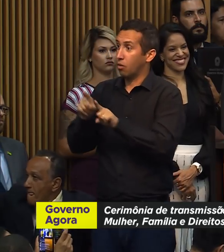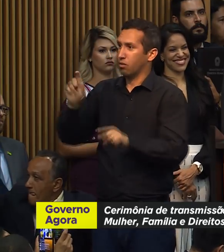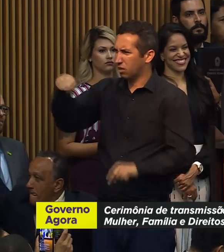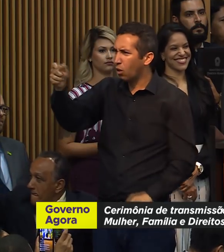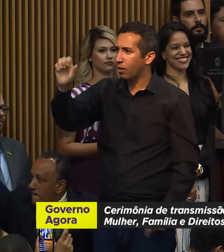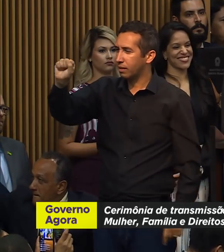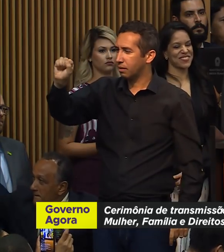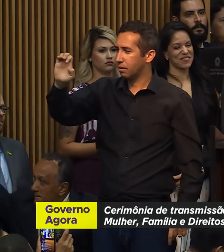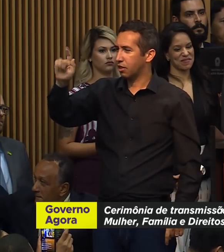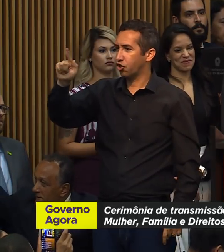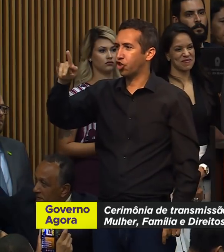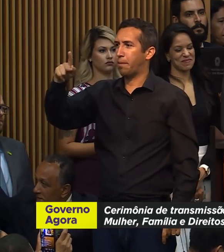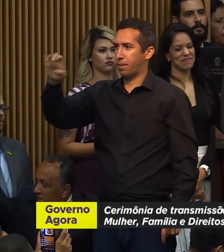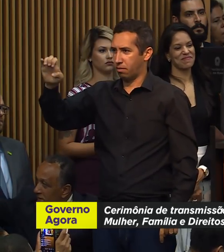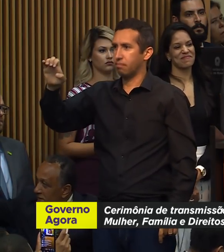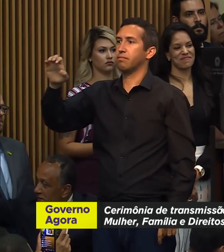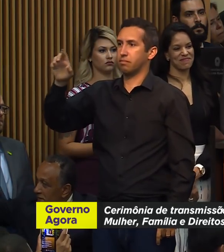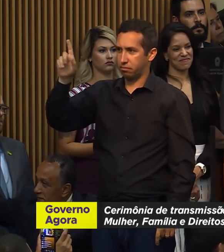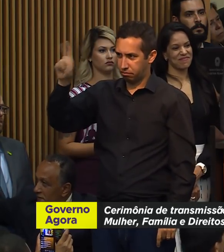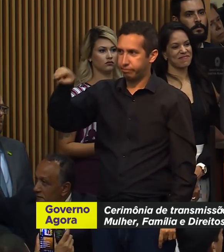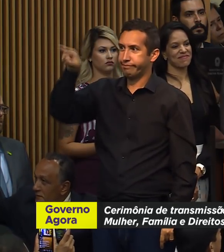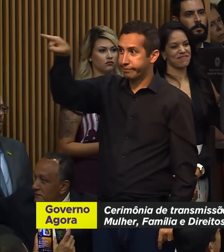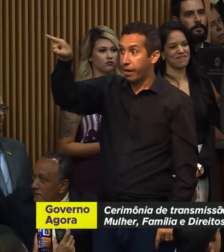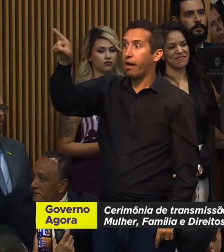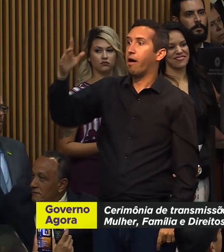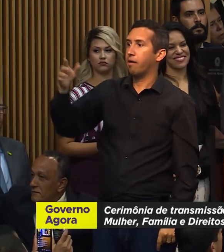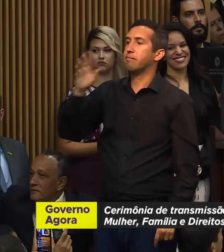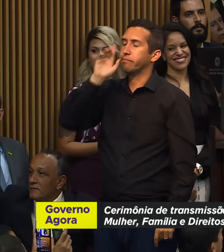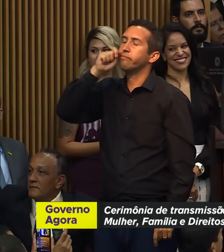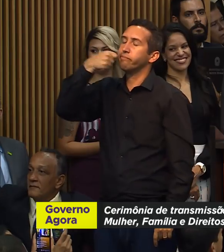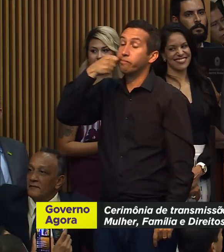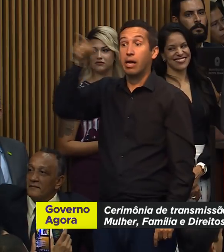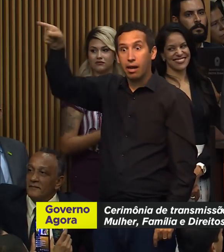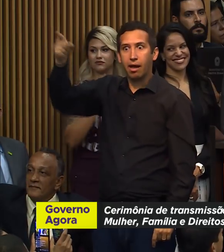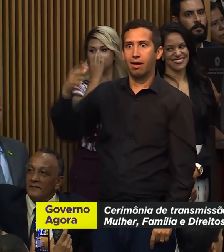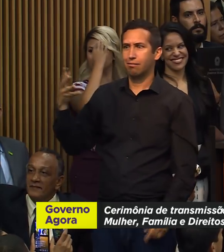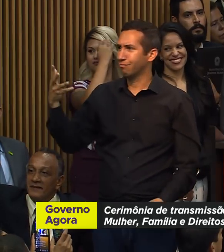sergipana, porque Sergipe é o paraíso.